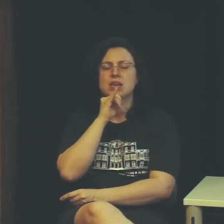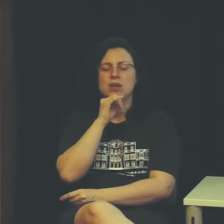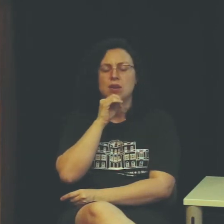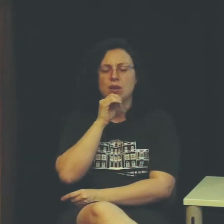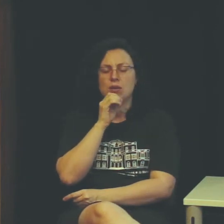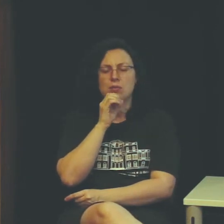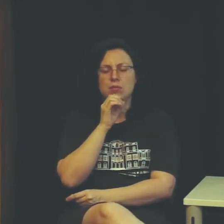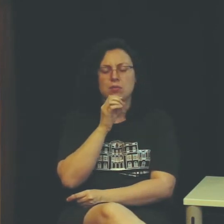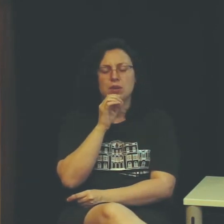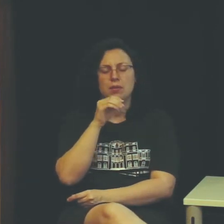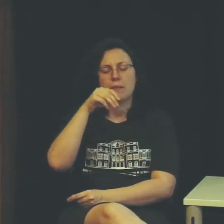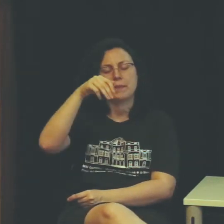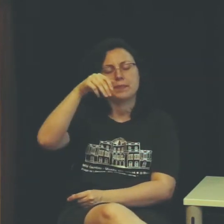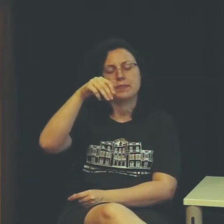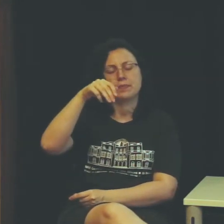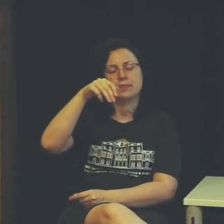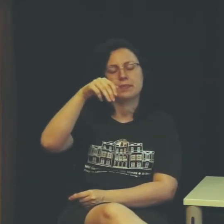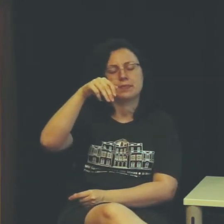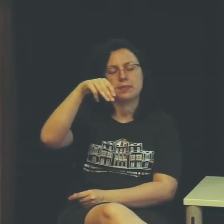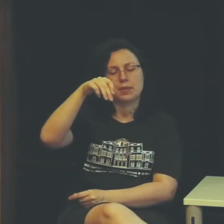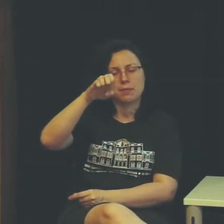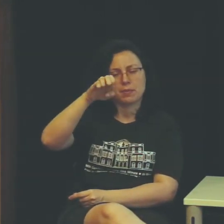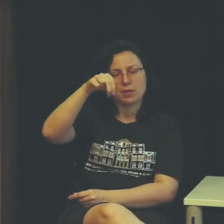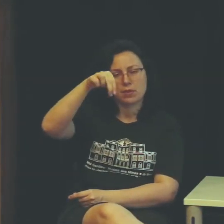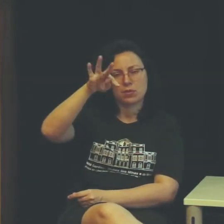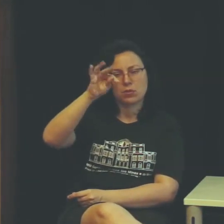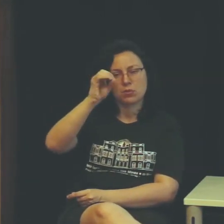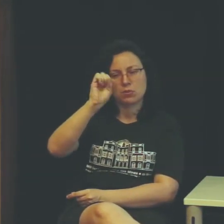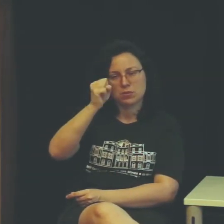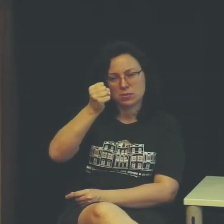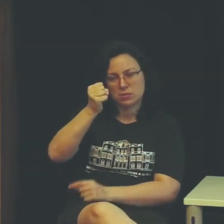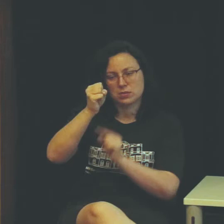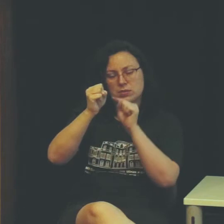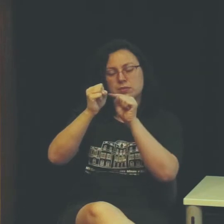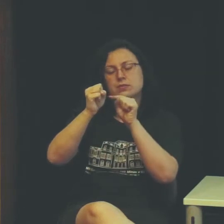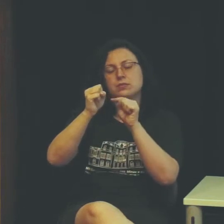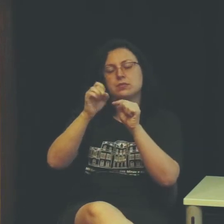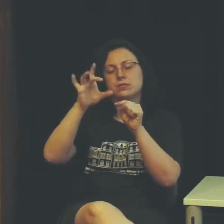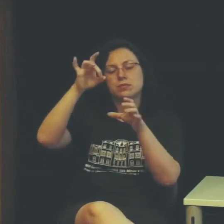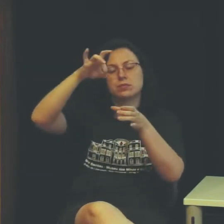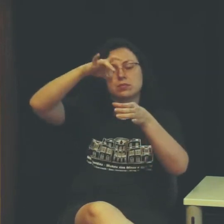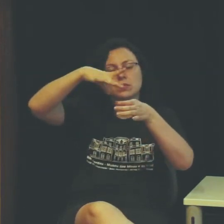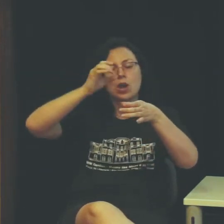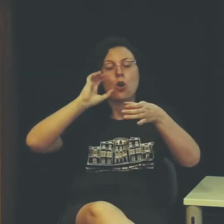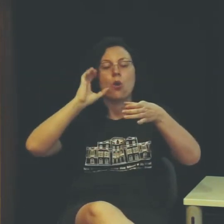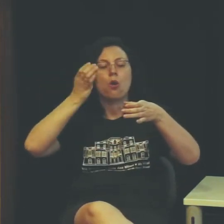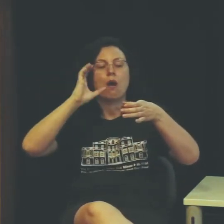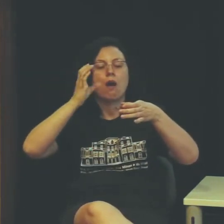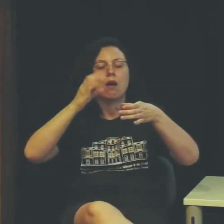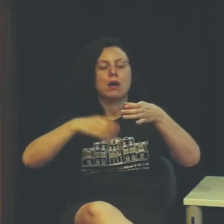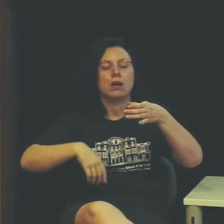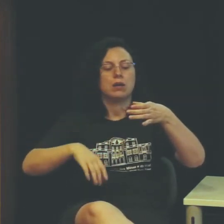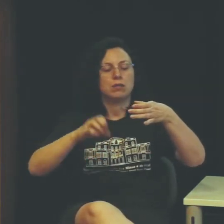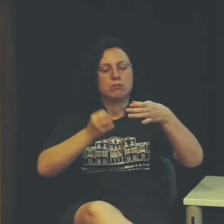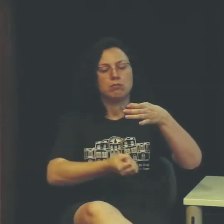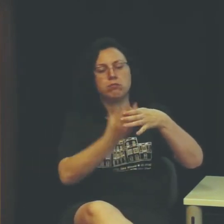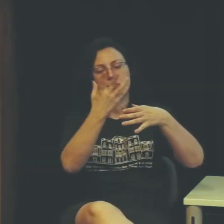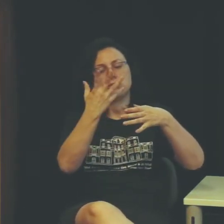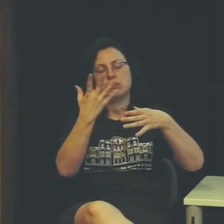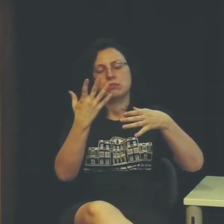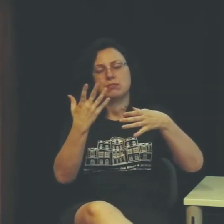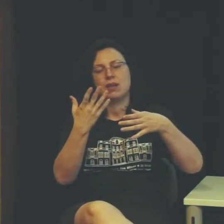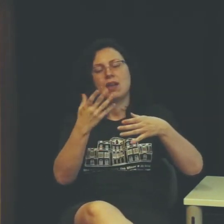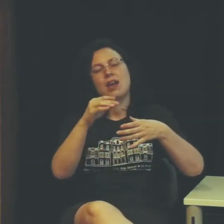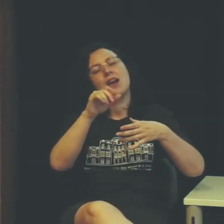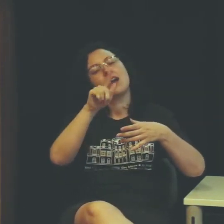você pode entender que é um catalisador daquele fenômeno que se você deixasse a Coca-Cola ali encostada no canto, ia acontecer de